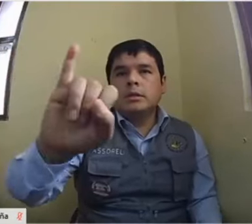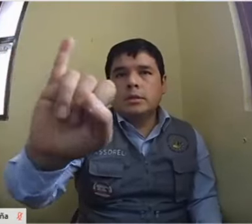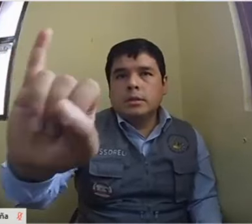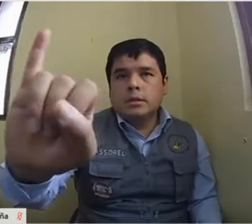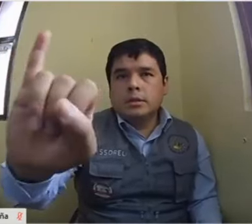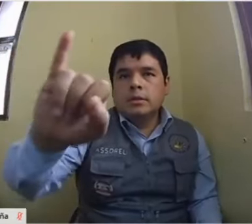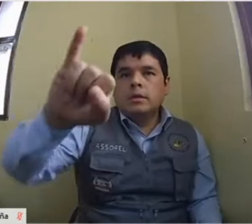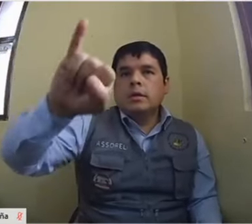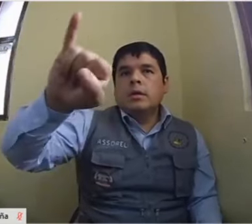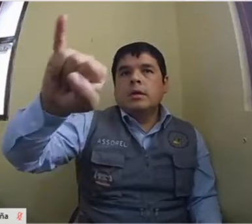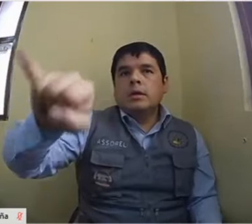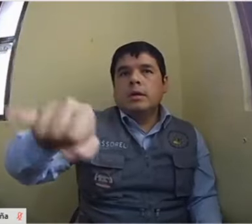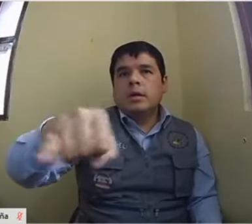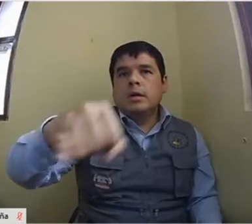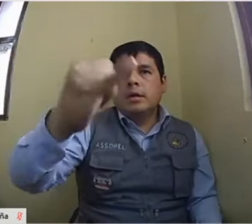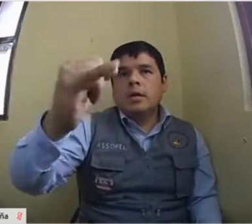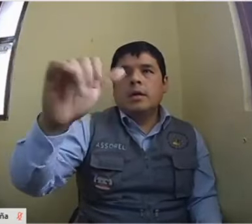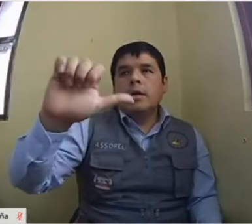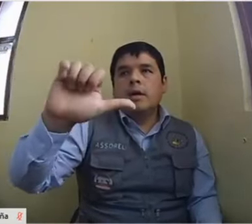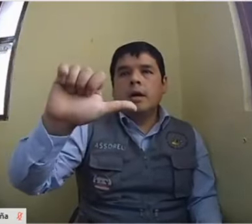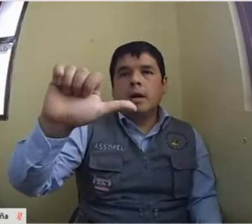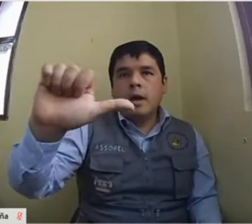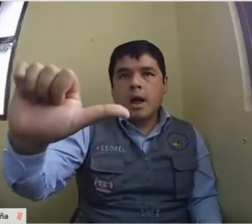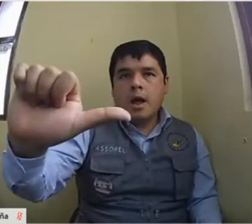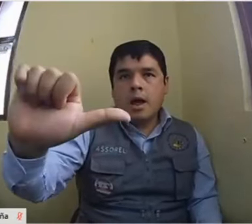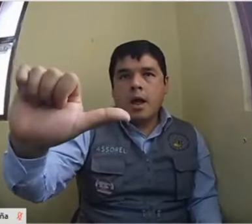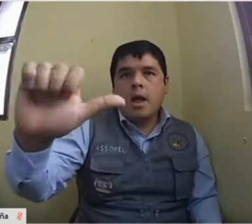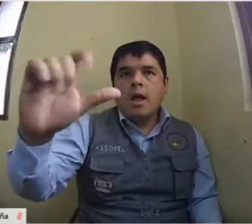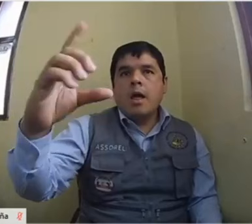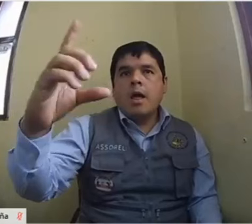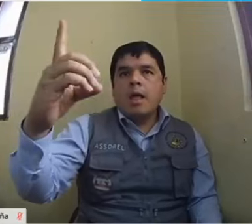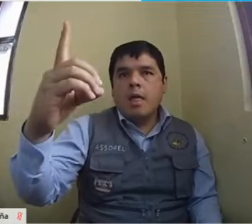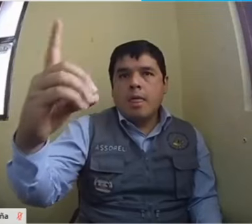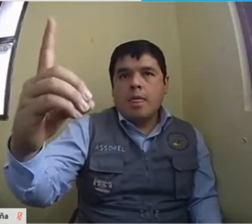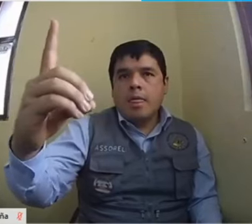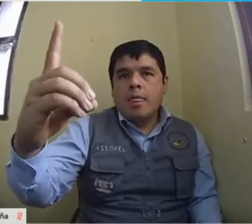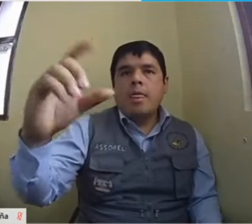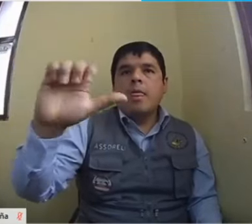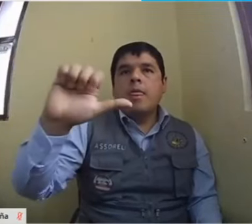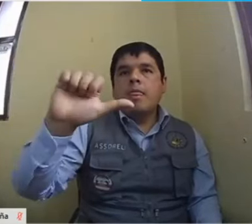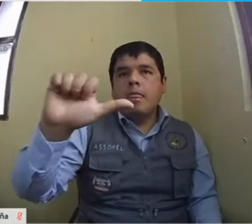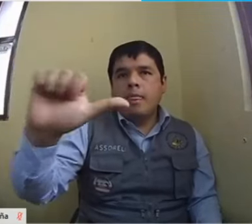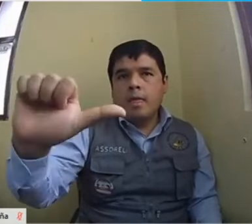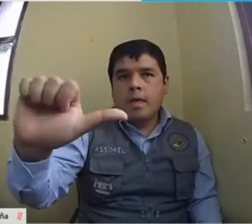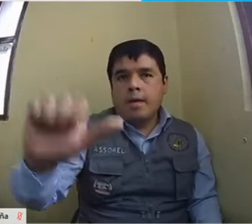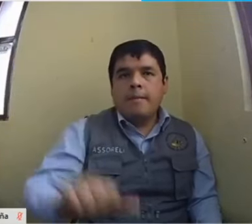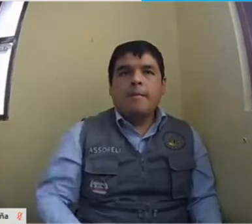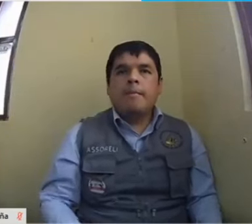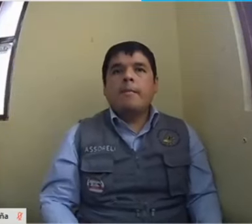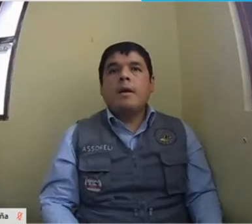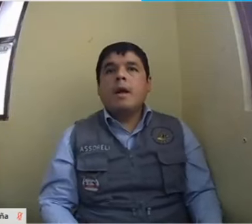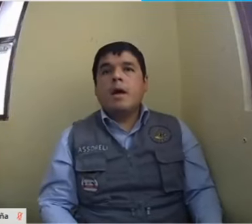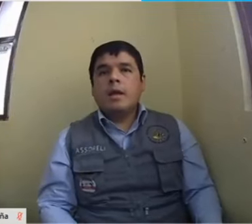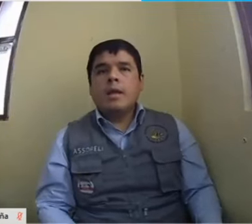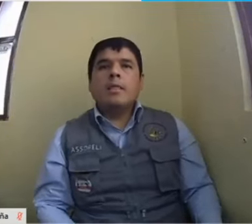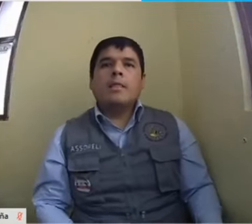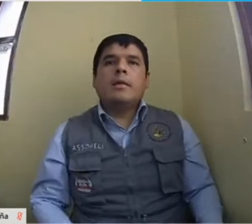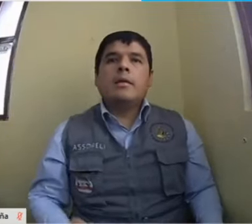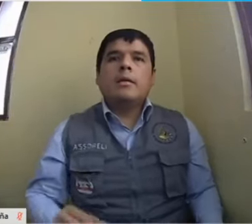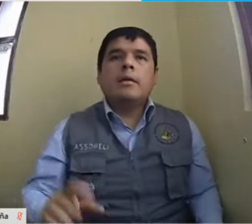Ahora unas palabras un poco más complejas por la seña, pero hay que estar atentos. A ver si identifican.